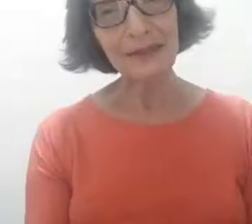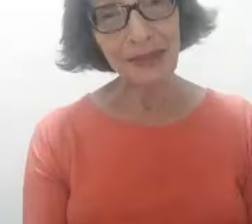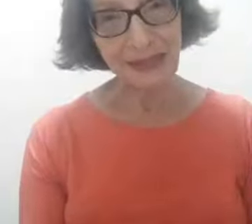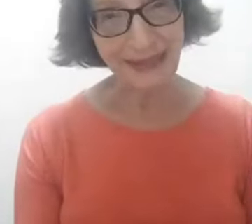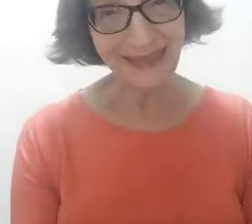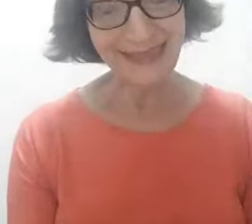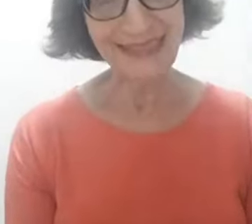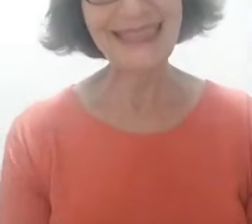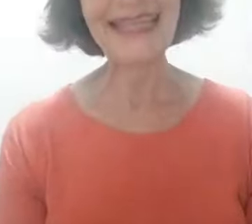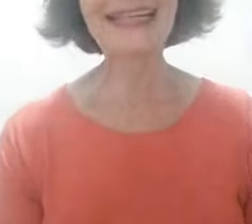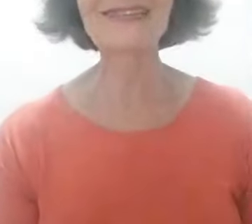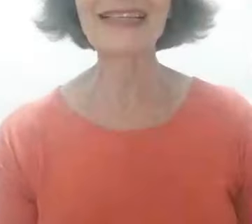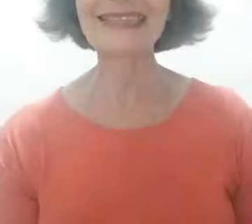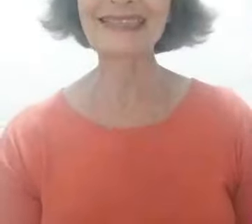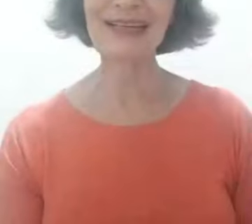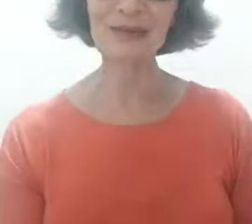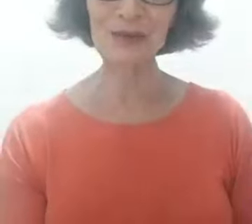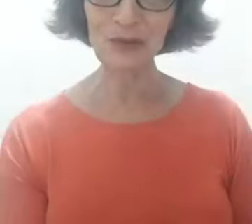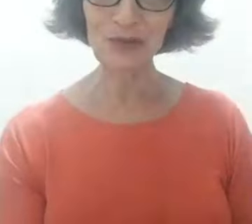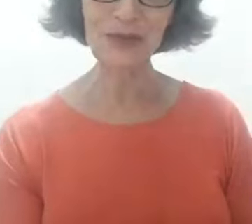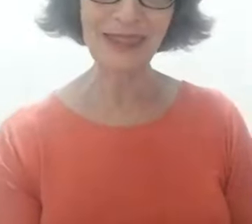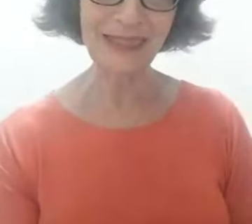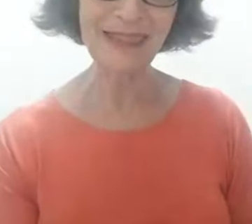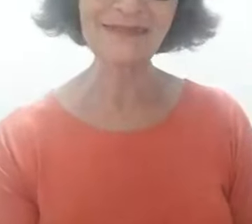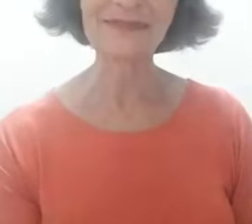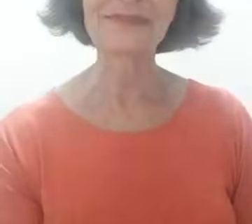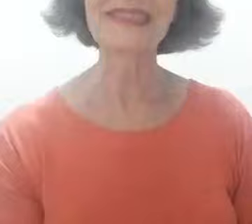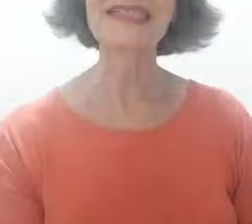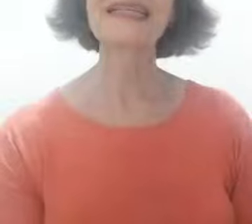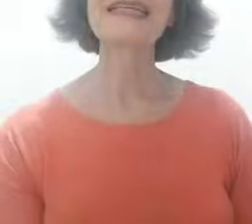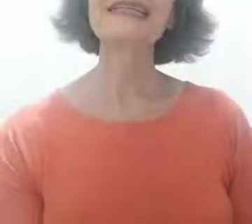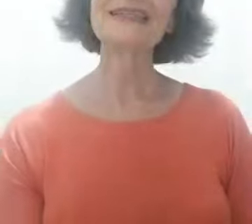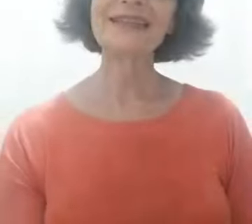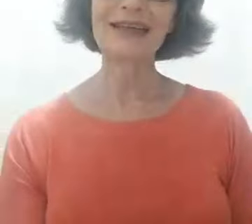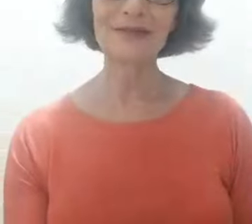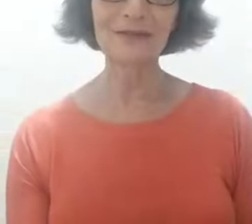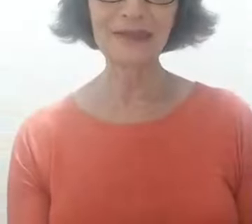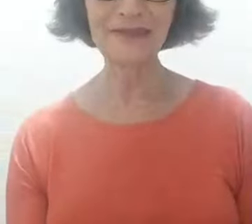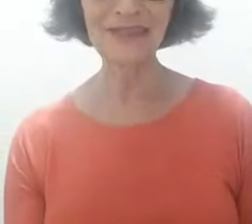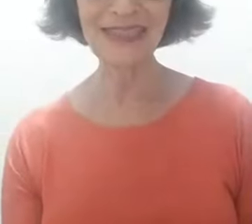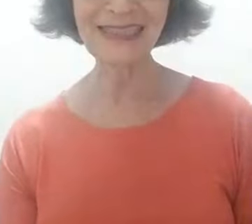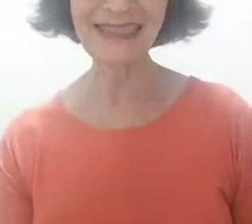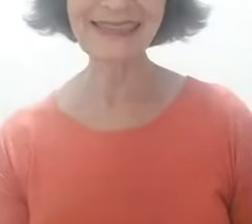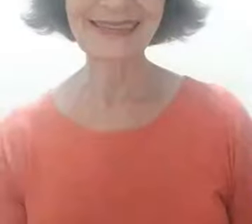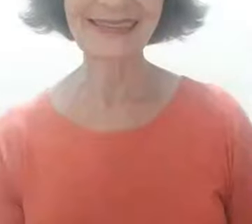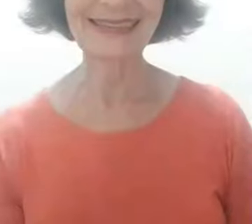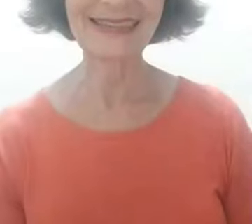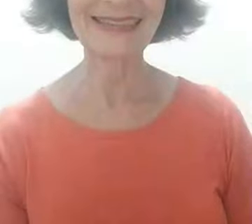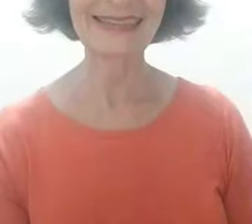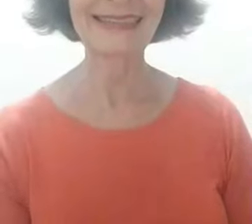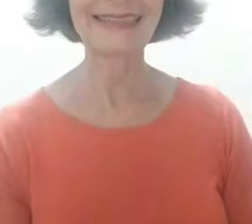BH Libras e ela vai estar conosco aqui. Dinalva,